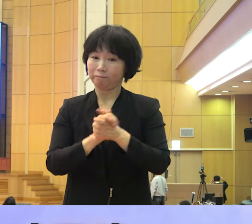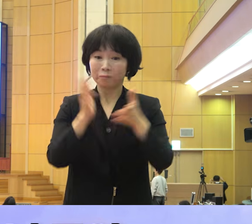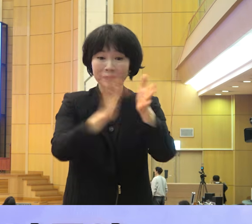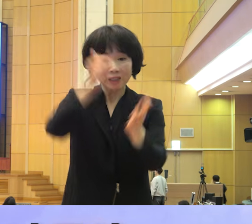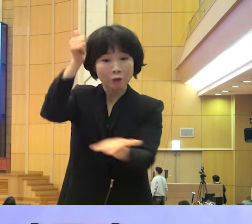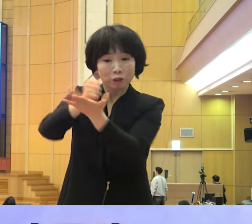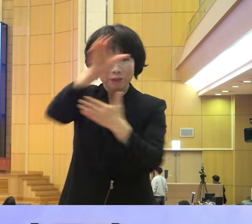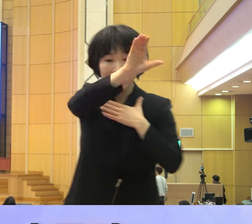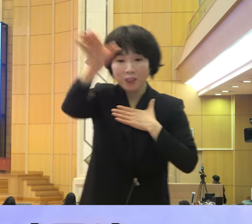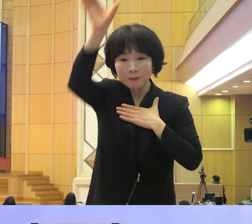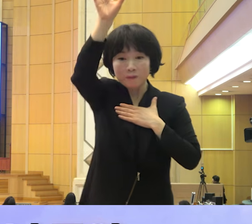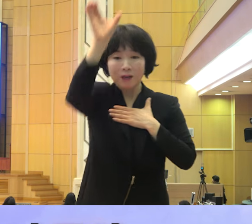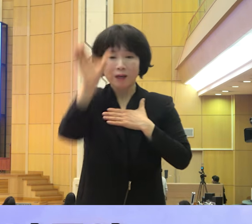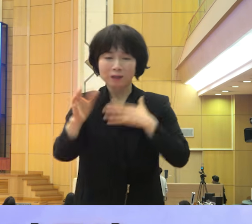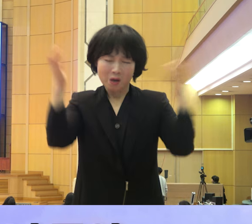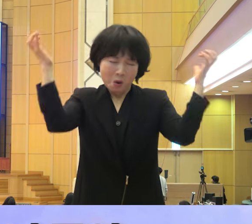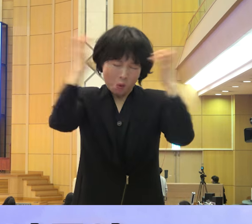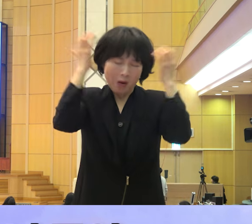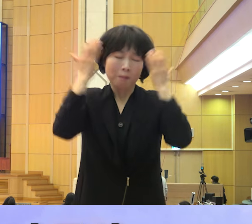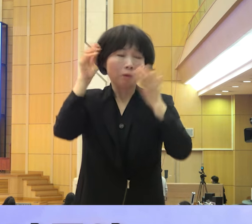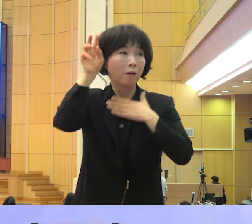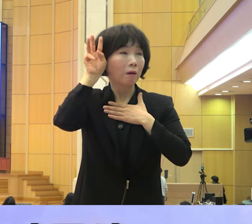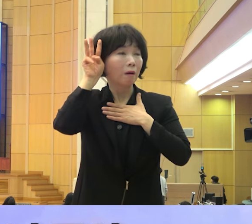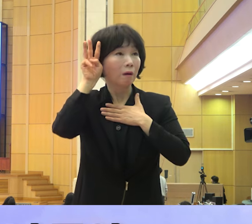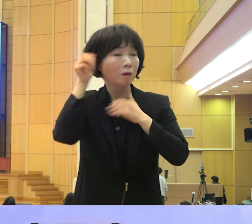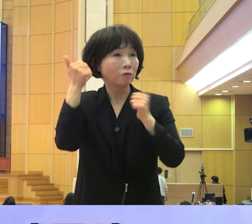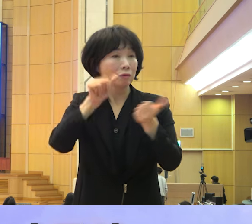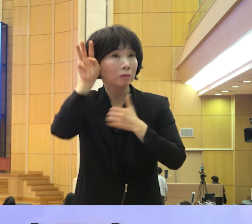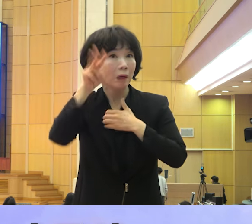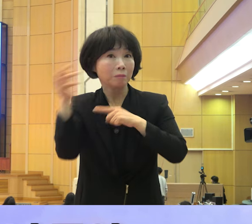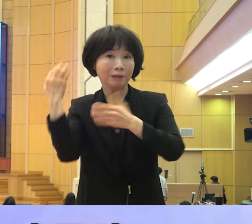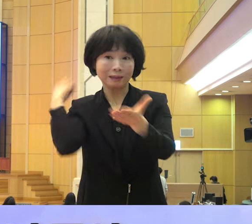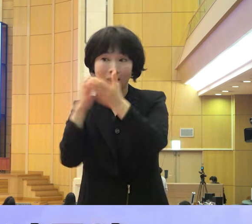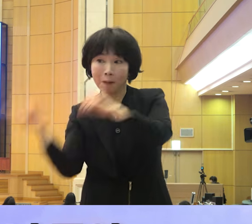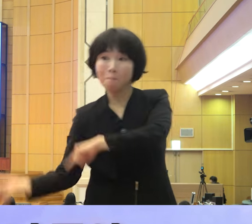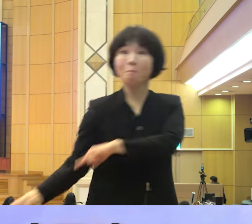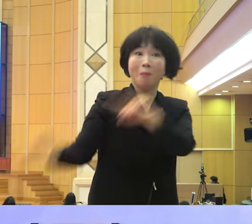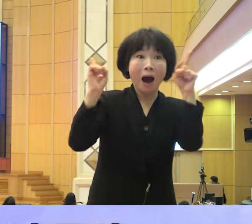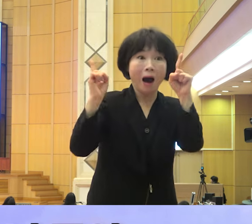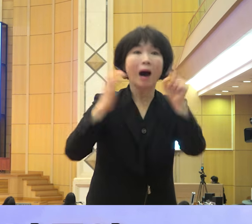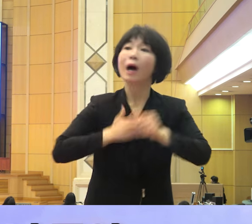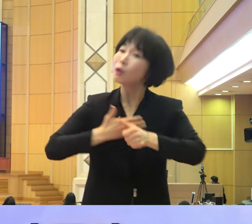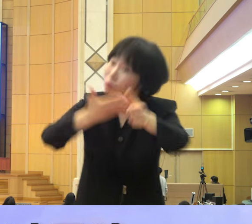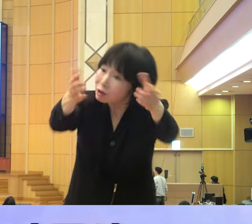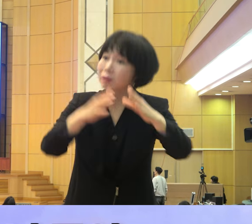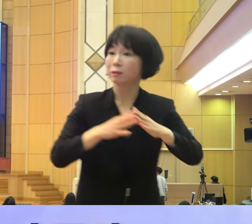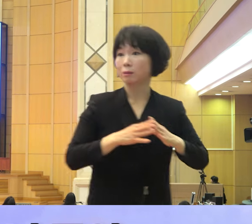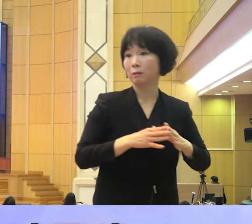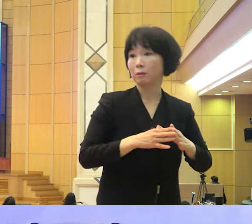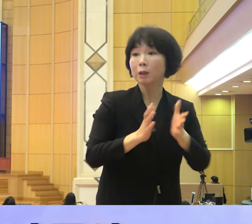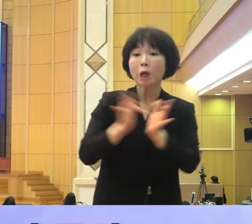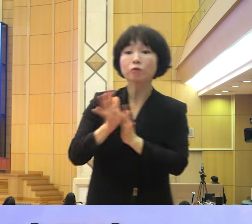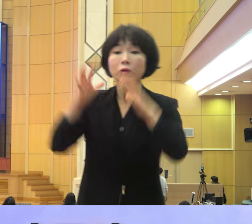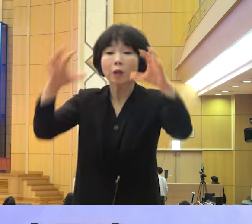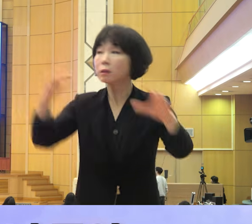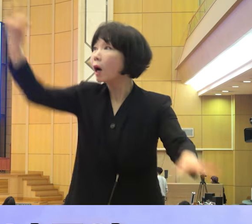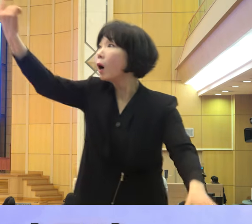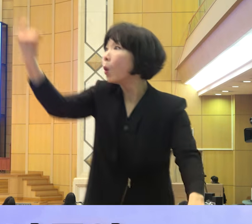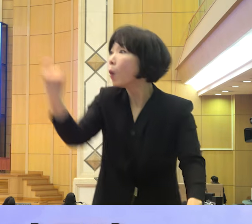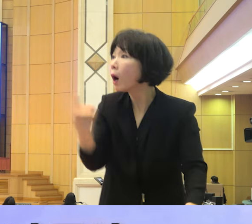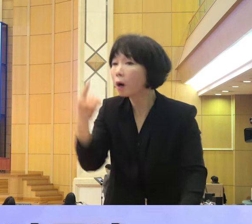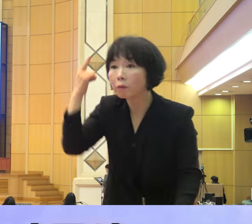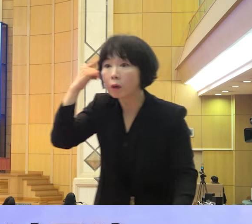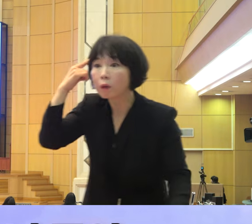받고 제3일에 죽었다가 살아날 것과, 죽었다가 예수님이 이 땅에 와서 십자가에